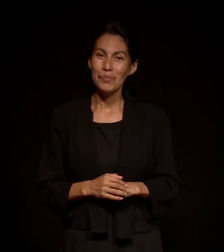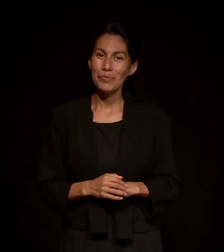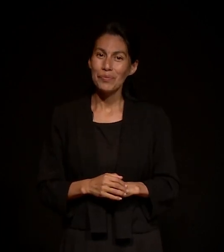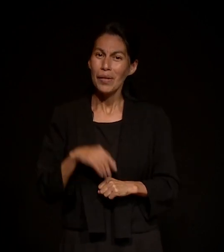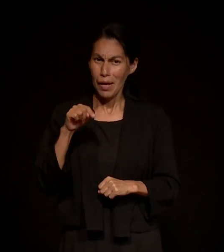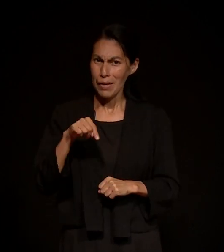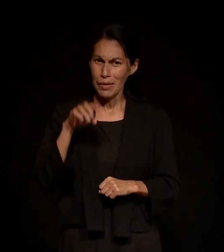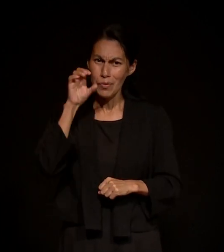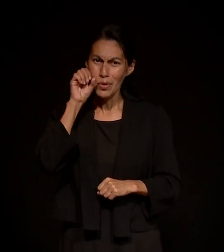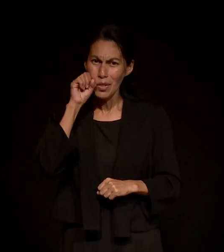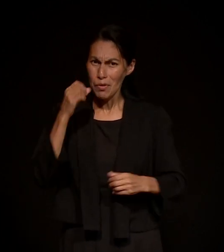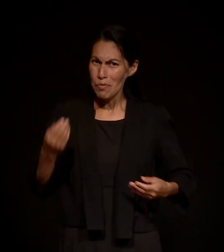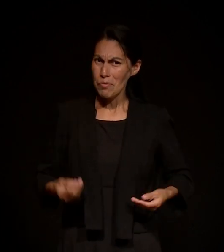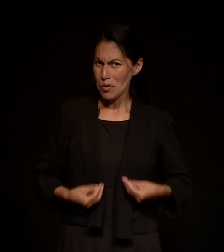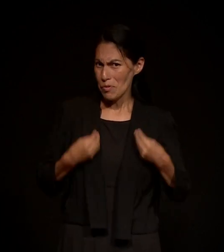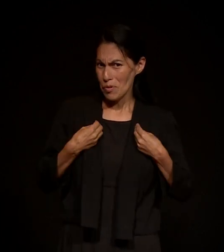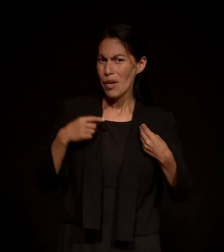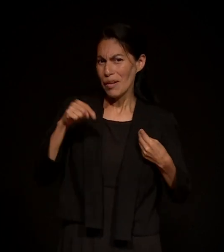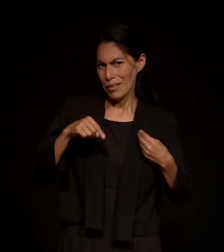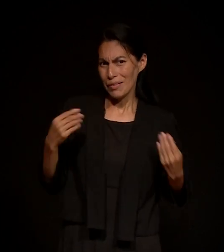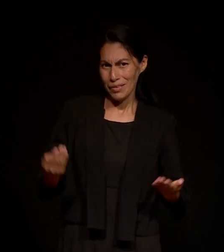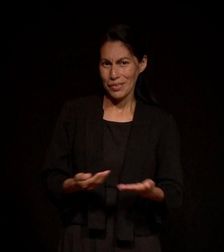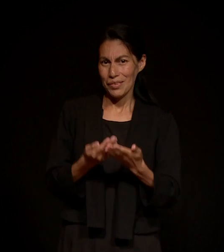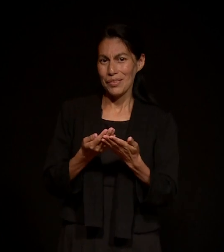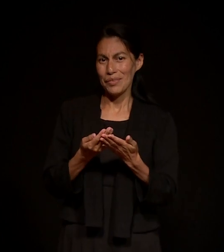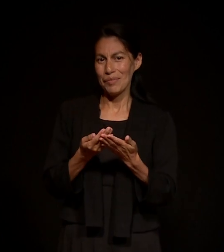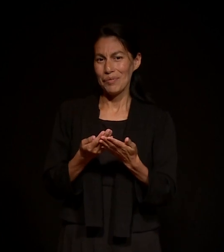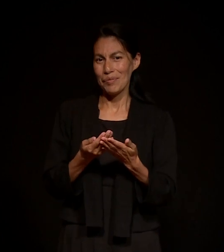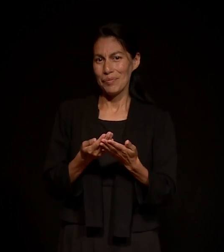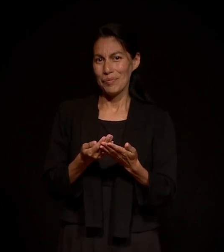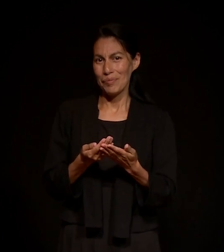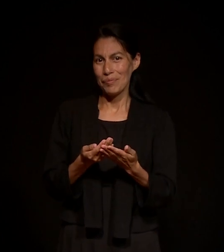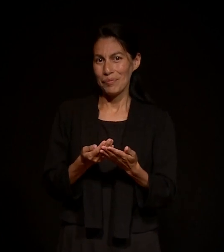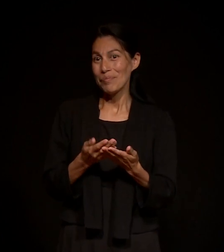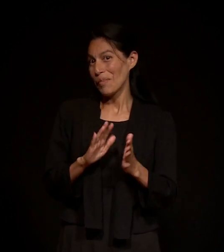Vivo aquí, nací aquí.